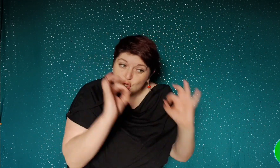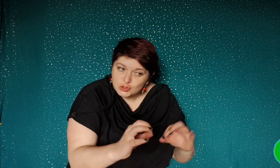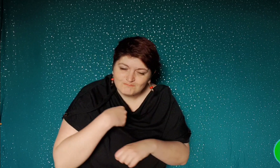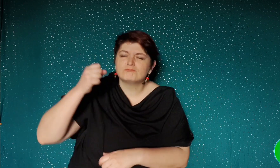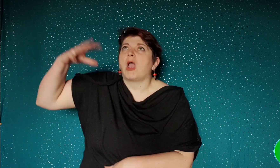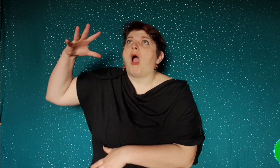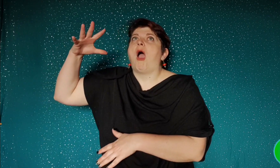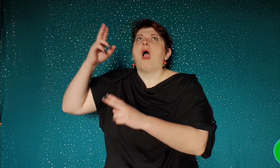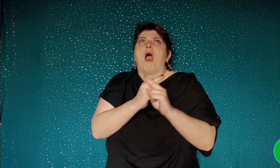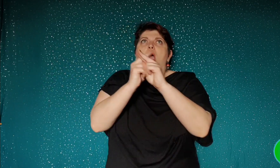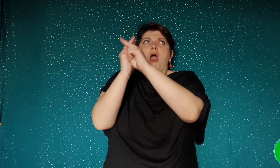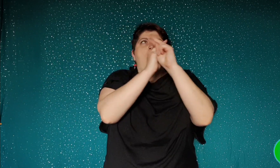C'était justement ça, dit grand-père.